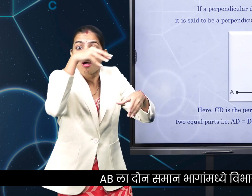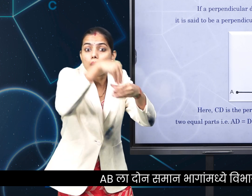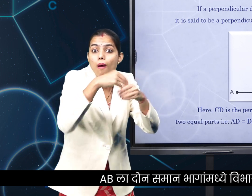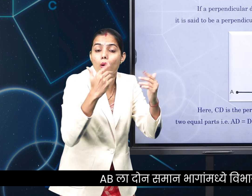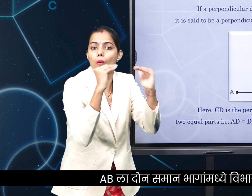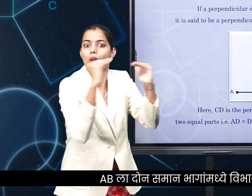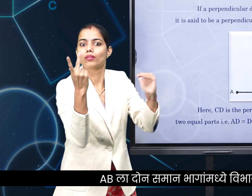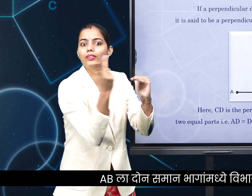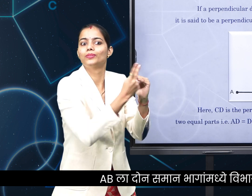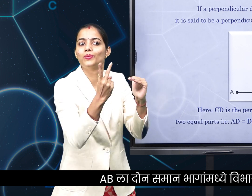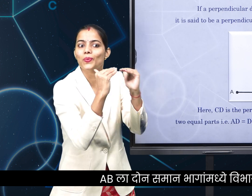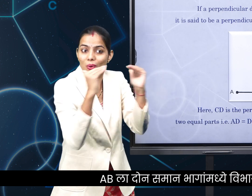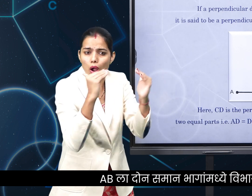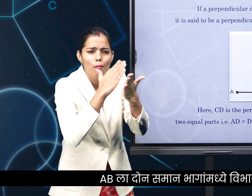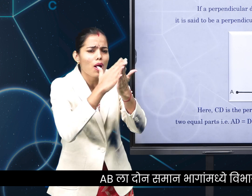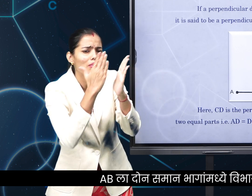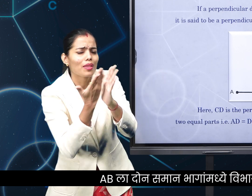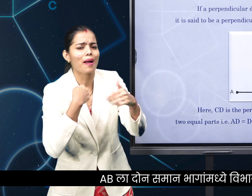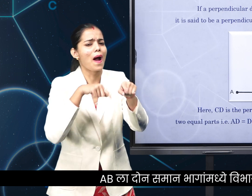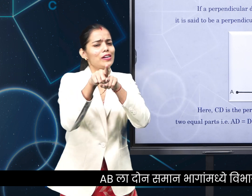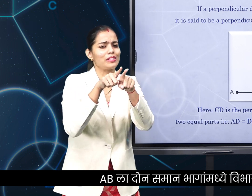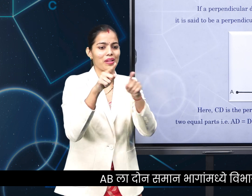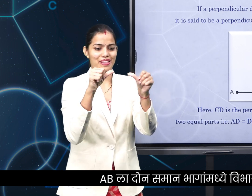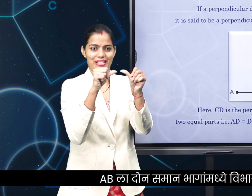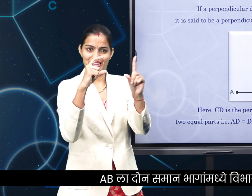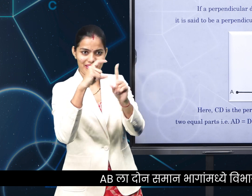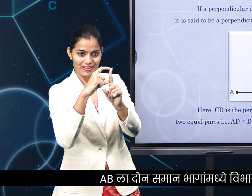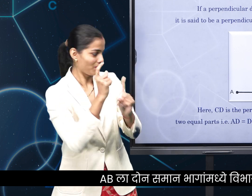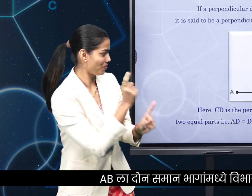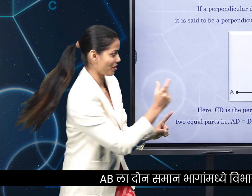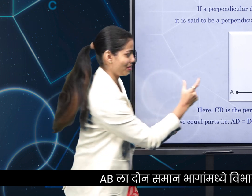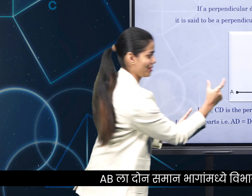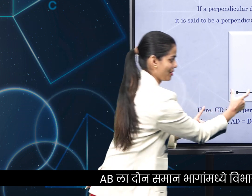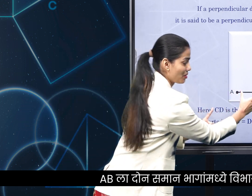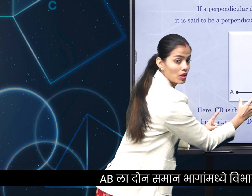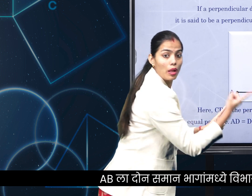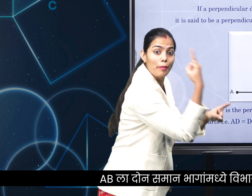AB ला दोन समान भागांमध्ये विभागतो म्हणजे AD बरोबर DB.